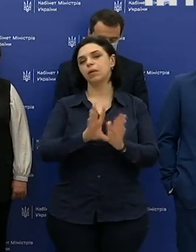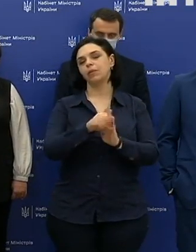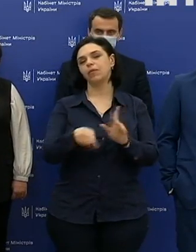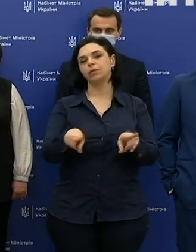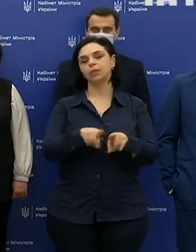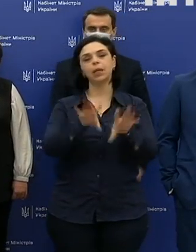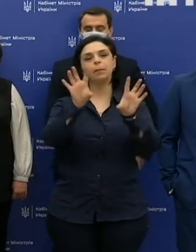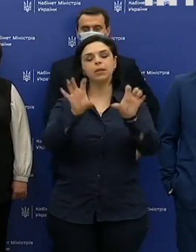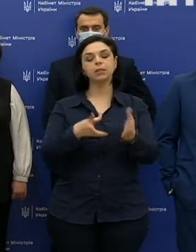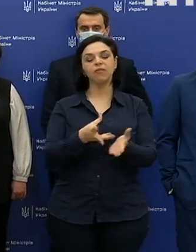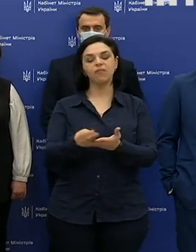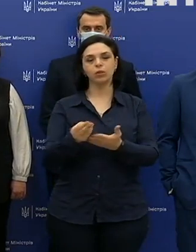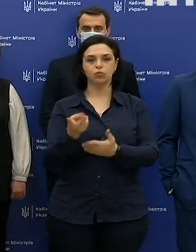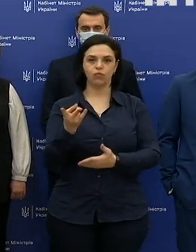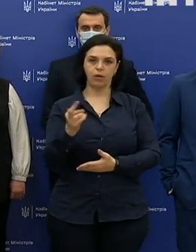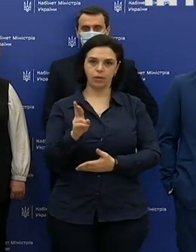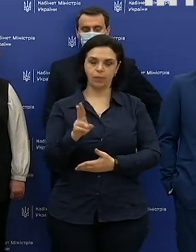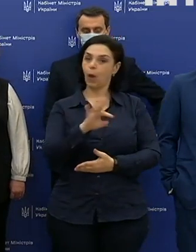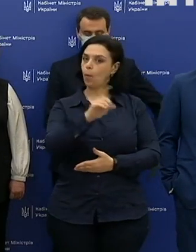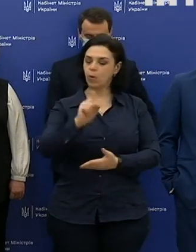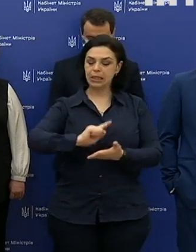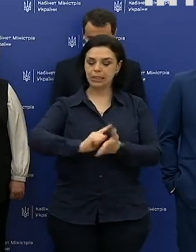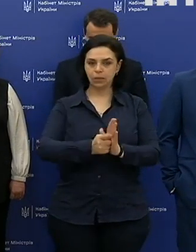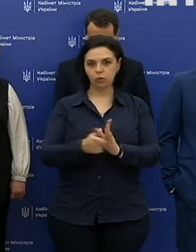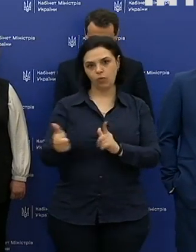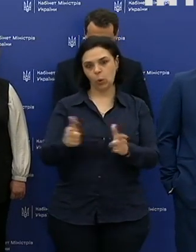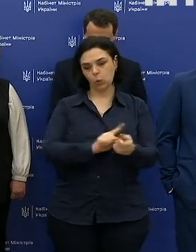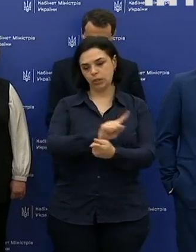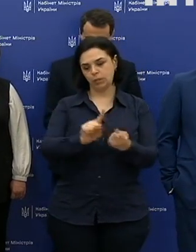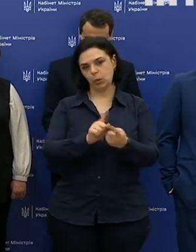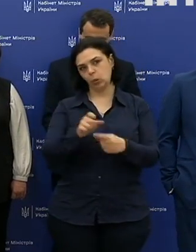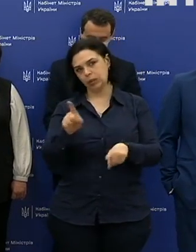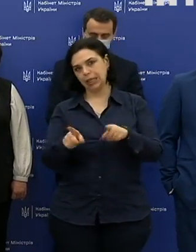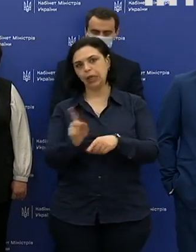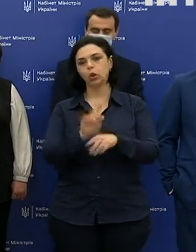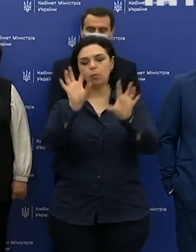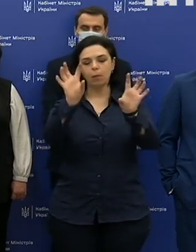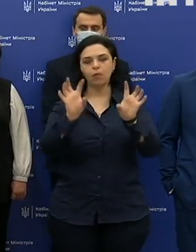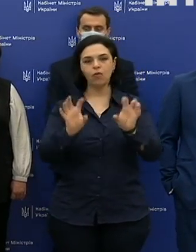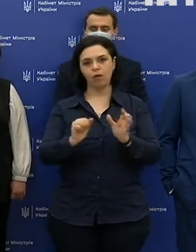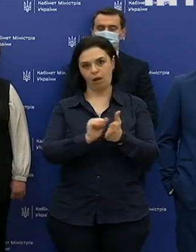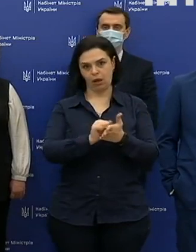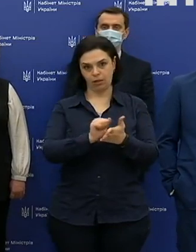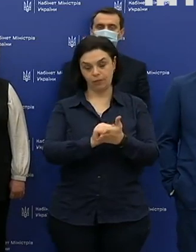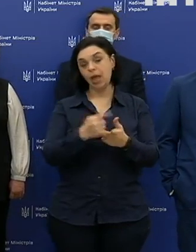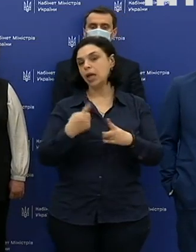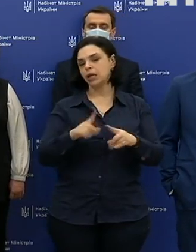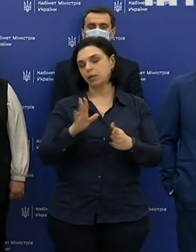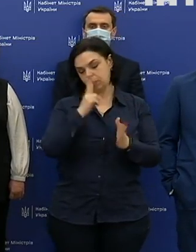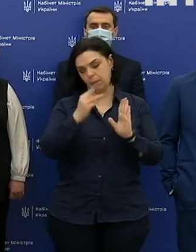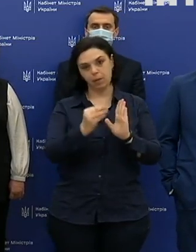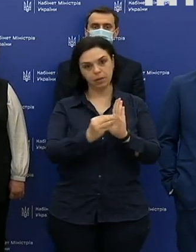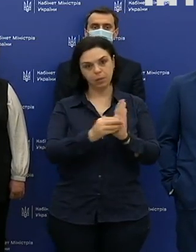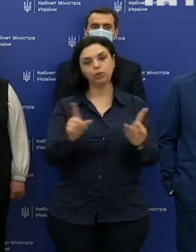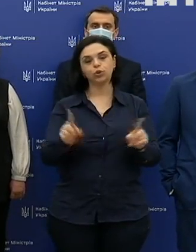такі принципи фінансування. МОЗ терміново готує зміни до деяких нормативно-правових актів, яким буде